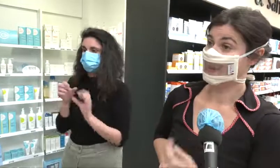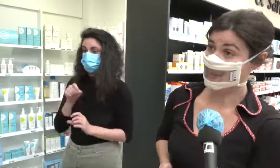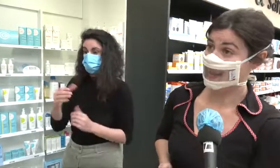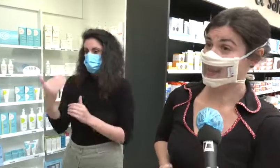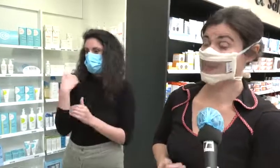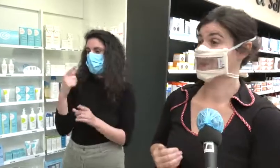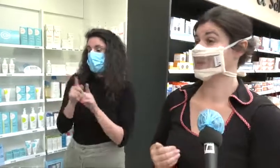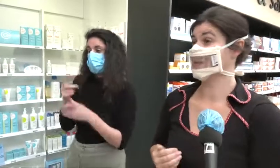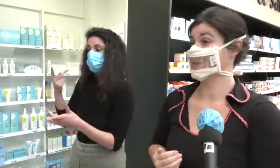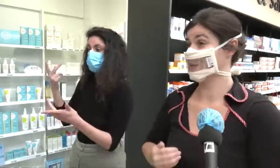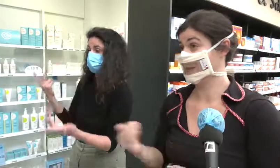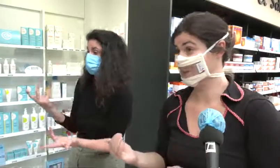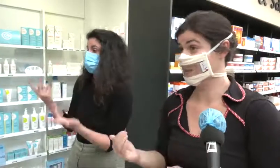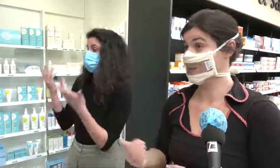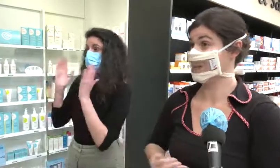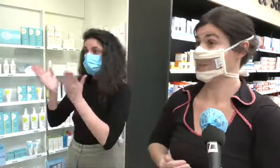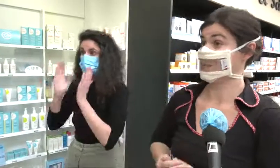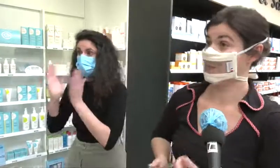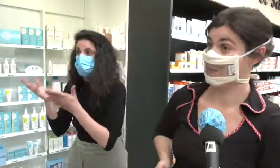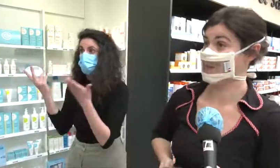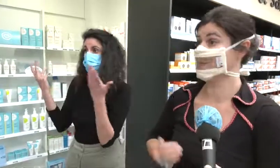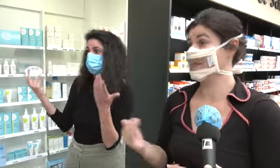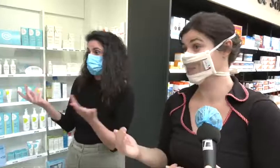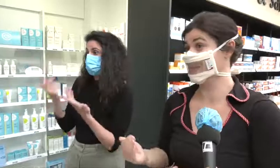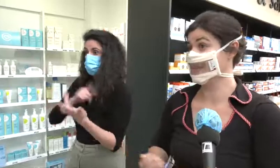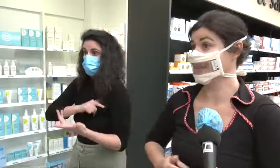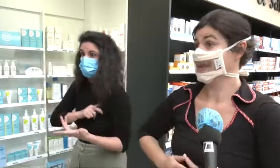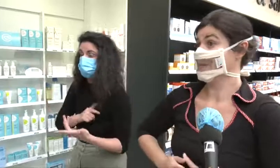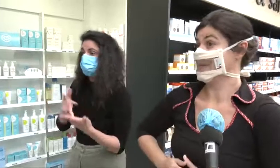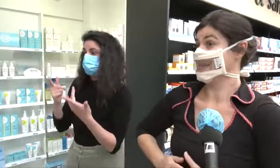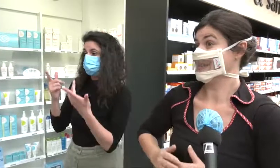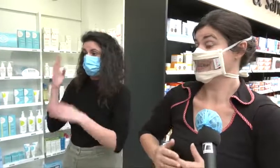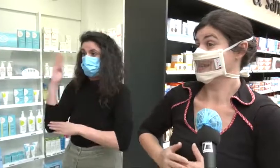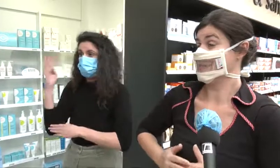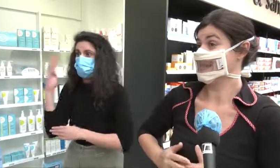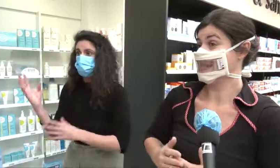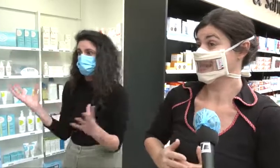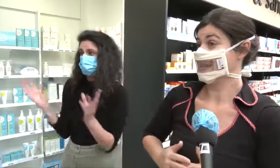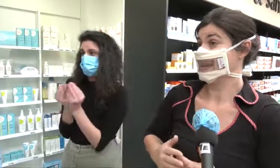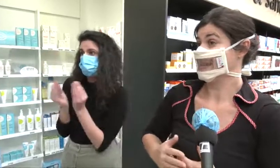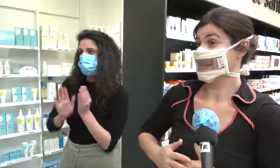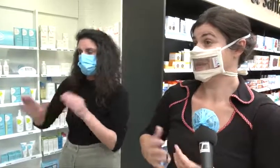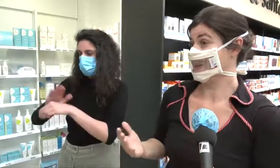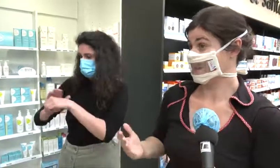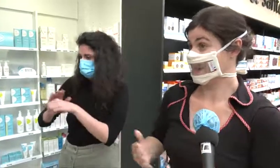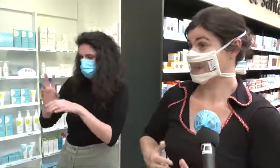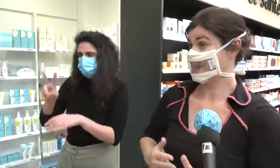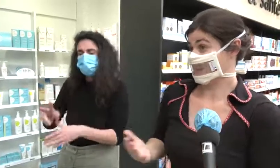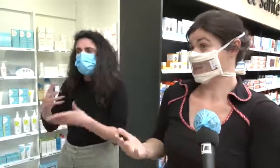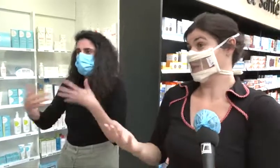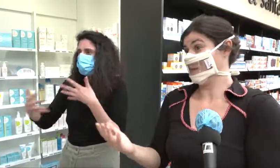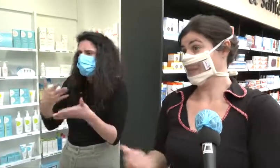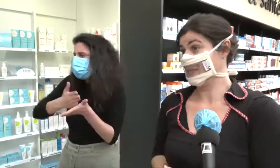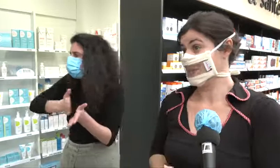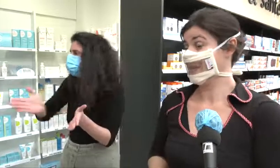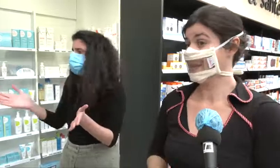à l'hôpital, ça peut être sur une réunion, ça peut être une conférence, des meetings politiques. Enfin, c'est un métier qui est hyper vaste, qui est